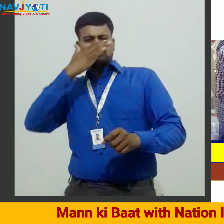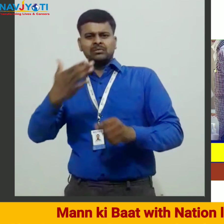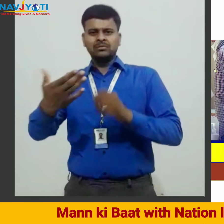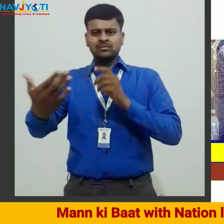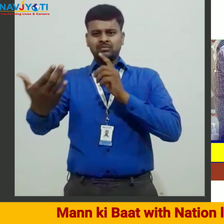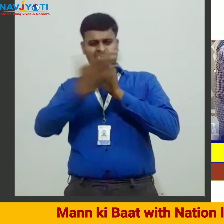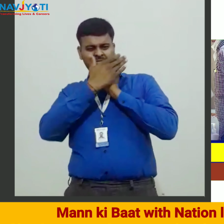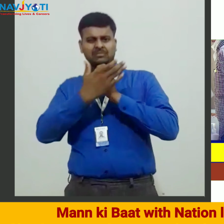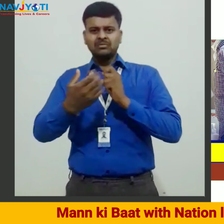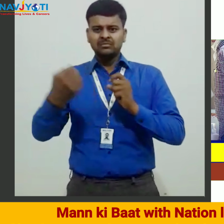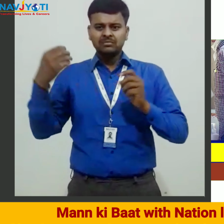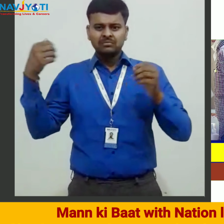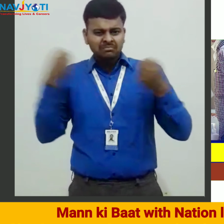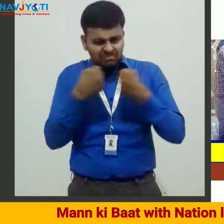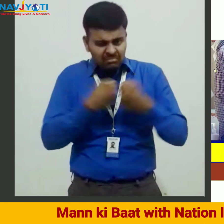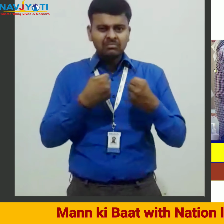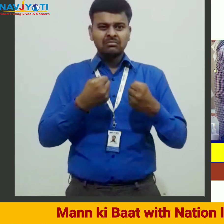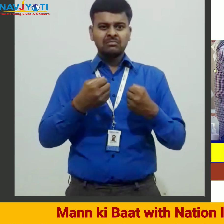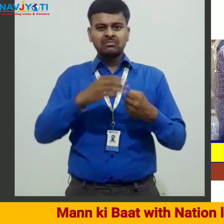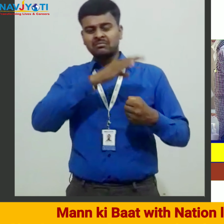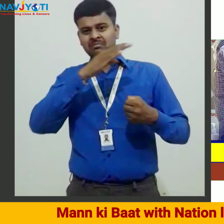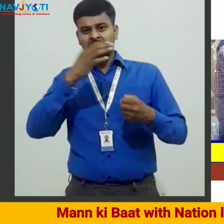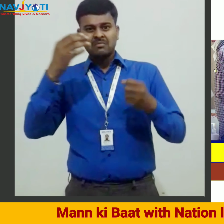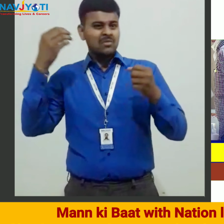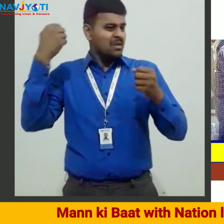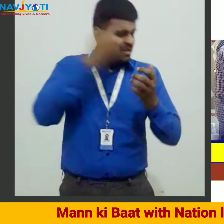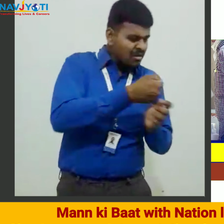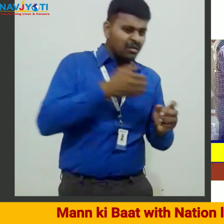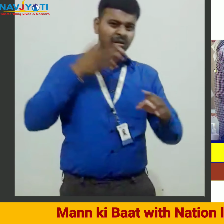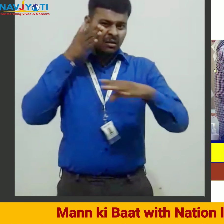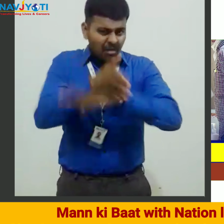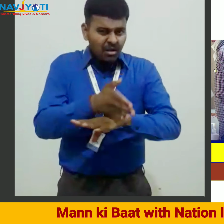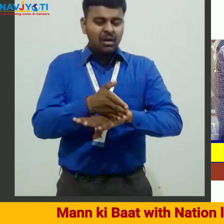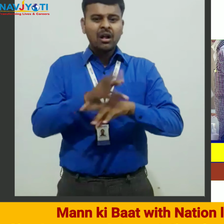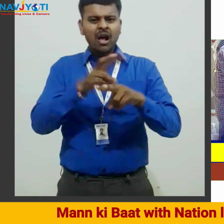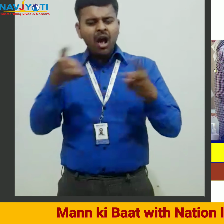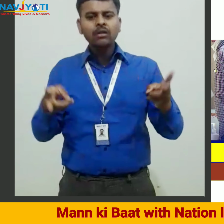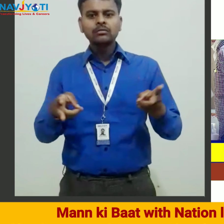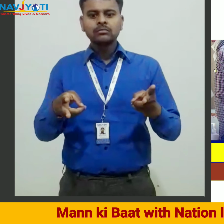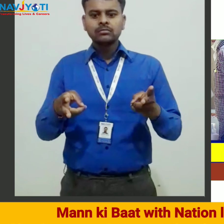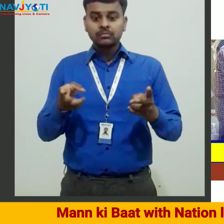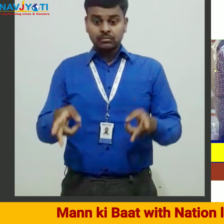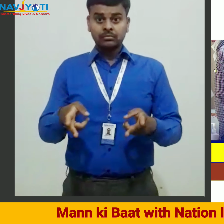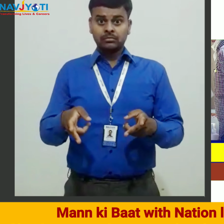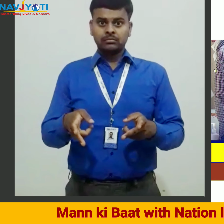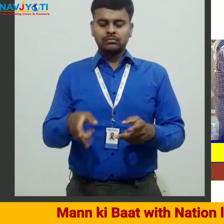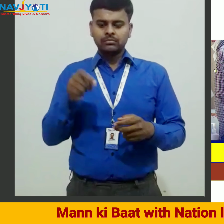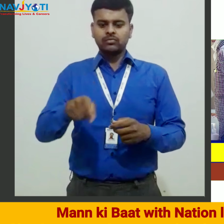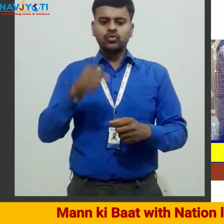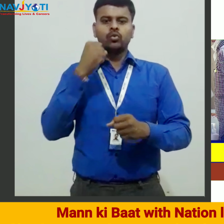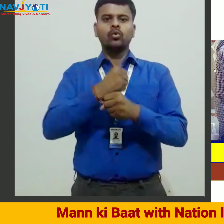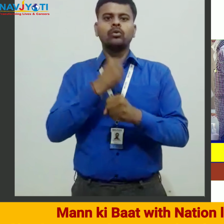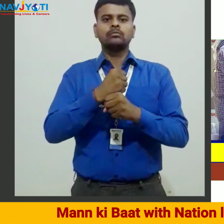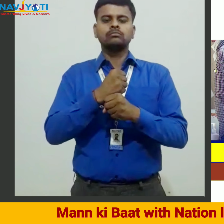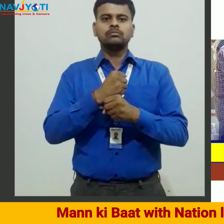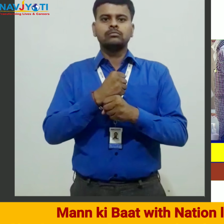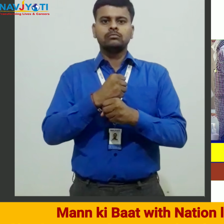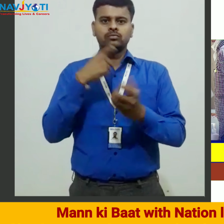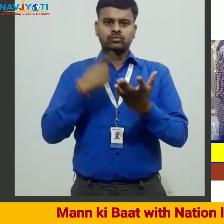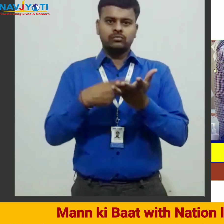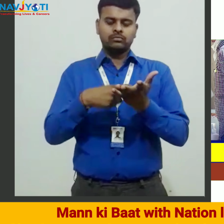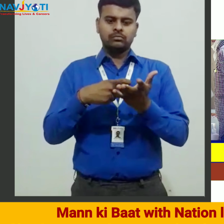किया है। इस अध्यादेश में कोरोना वॉरियर्स के साथ हिंसा, उत्पीड़न और उन्हें किसी